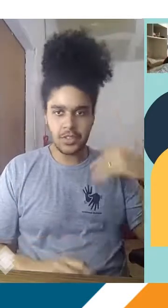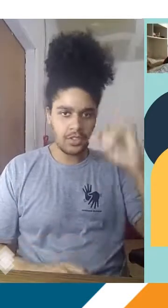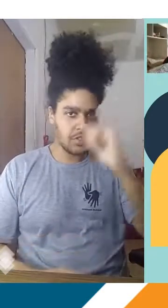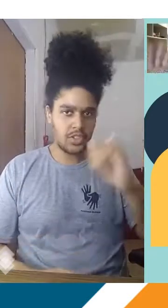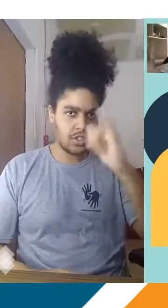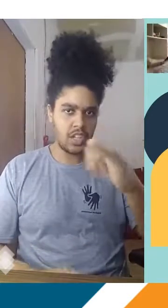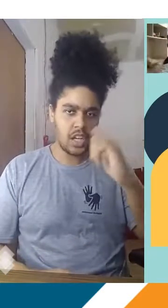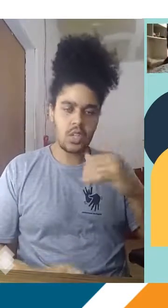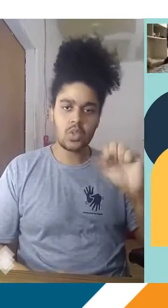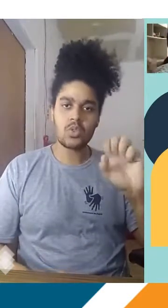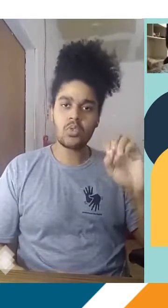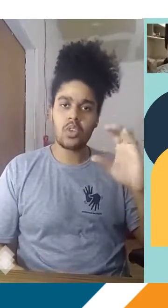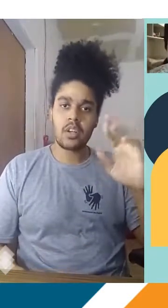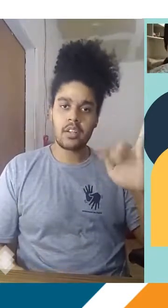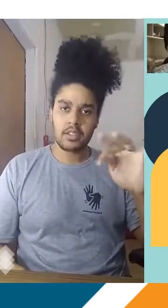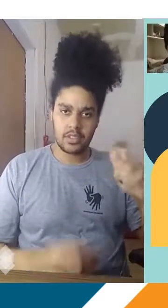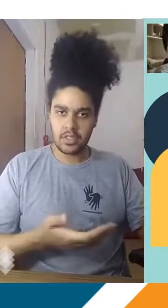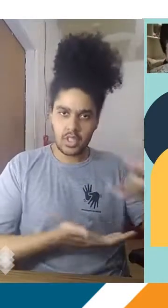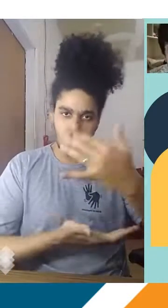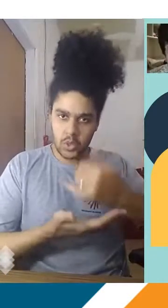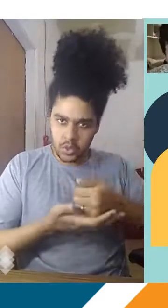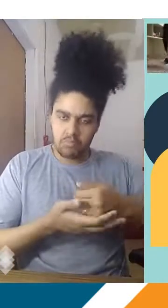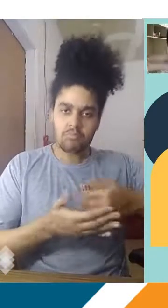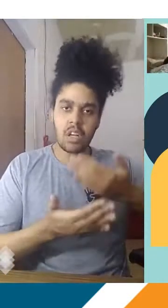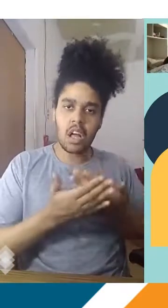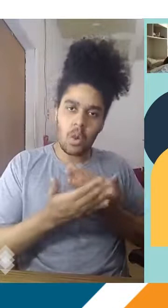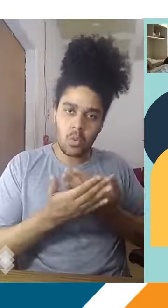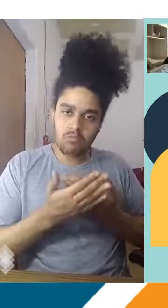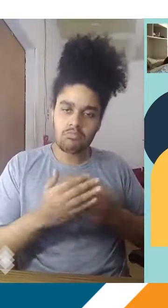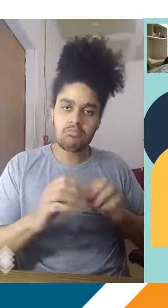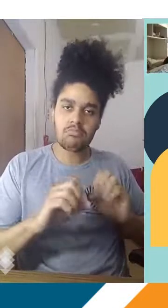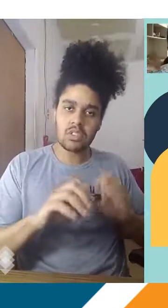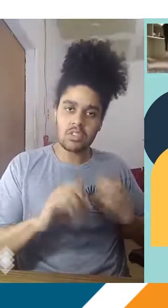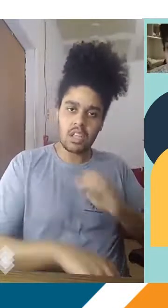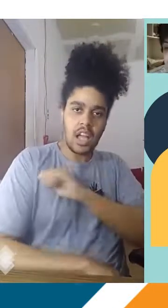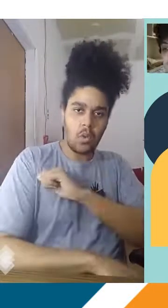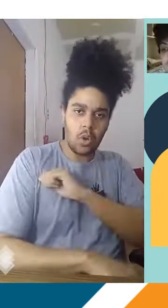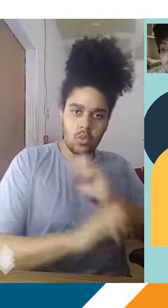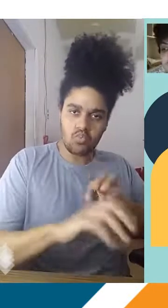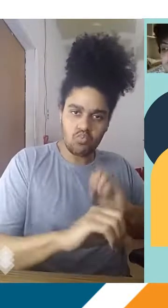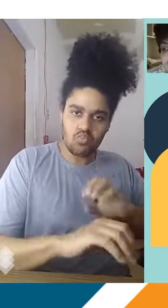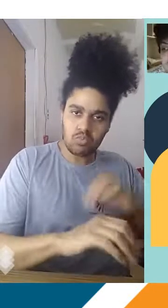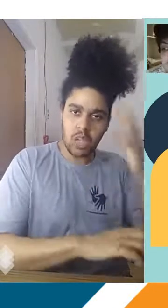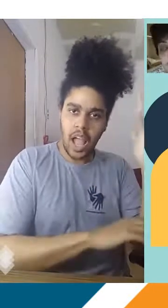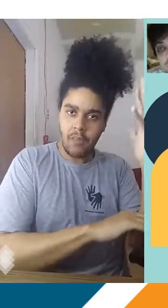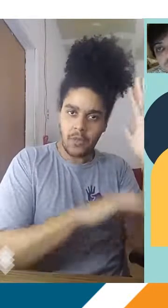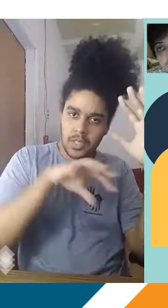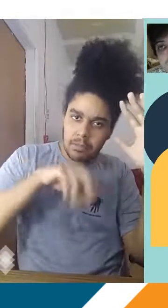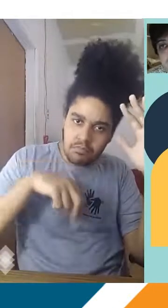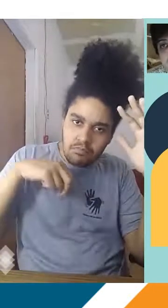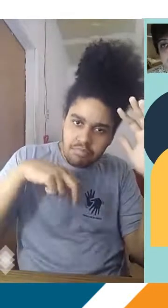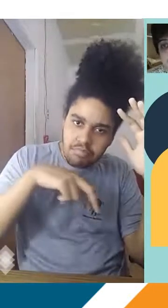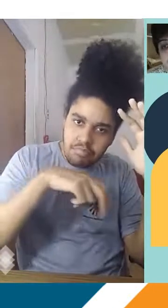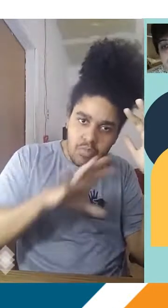quando Sócrates reunia seus alunos embaixo da árvore para poder dar as aulas, já que não tinham salas de aula ainda naquele período. Eu continuo